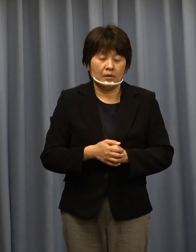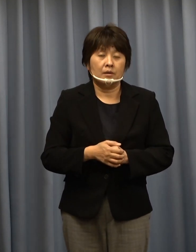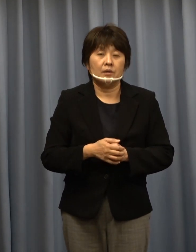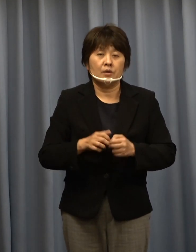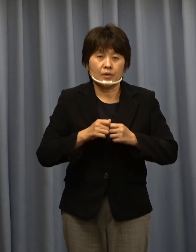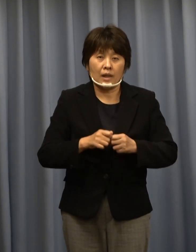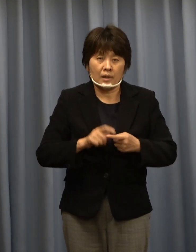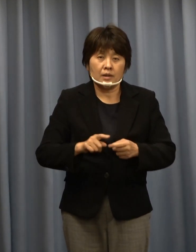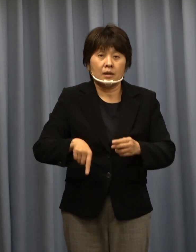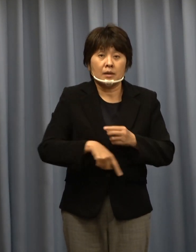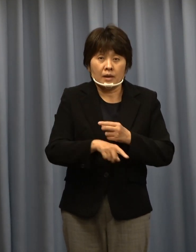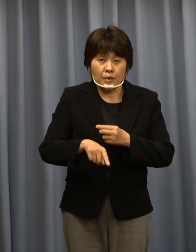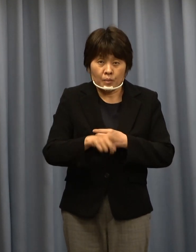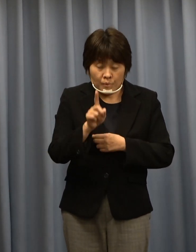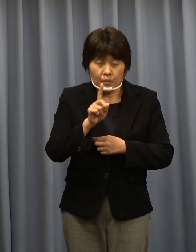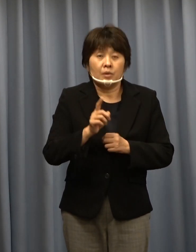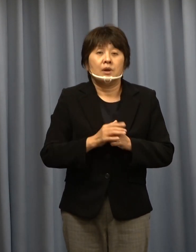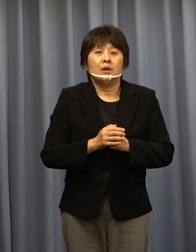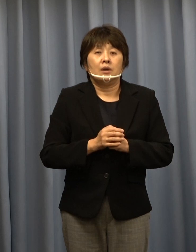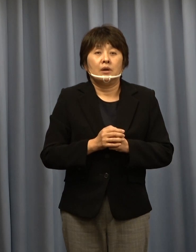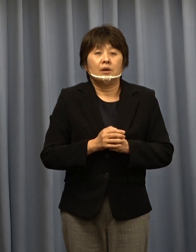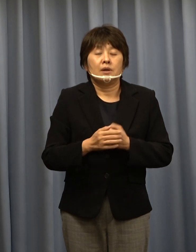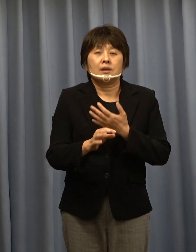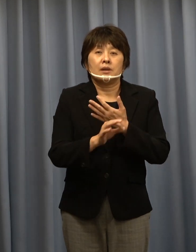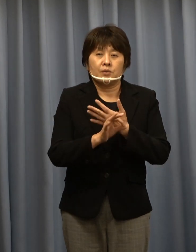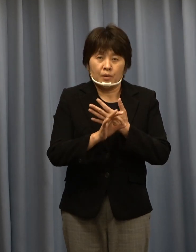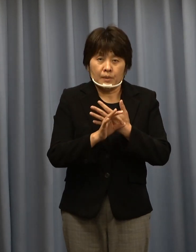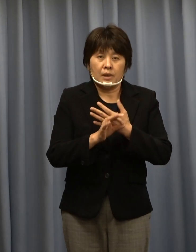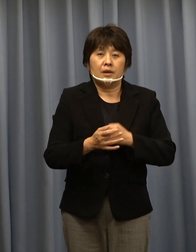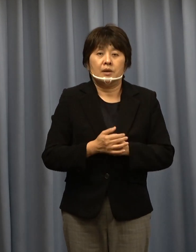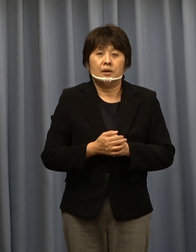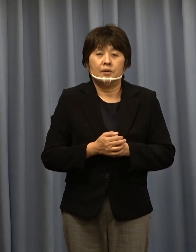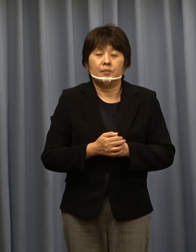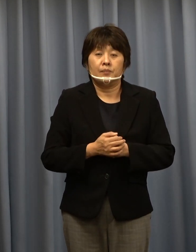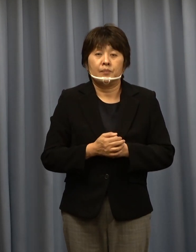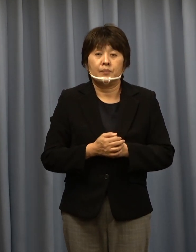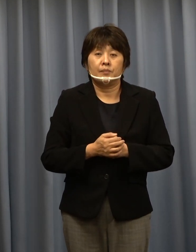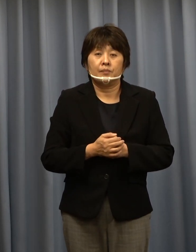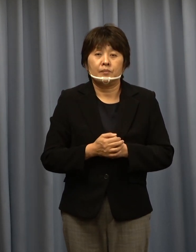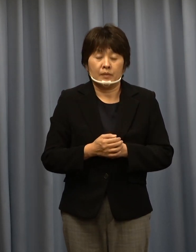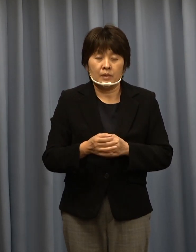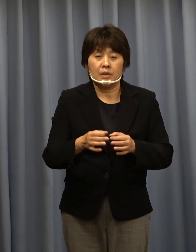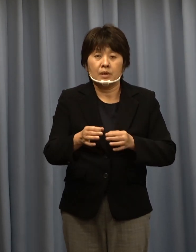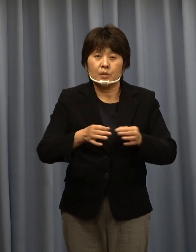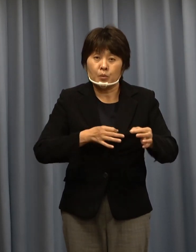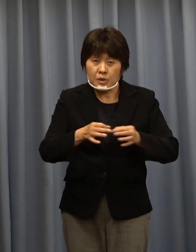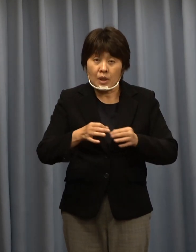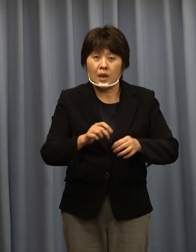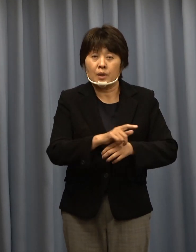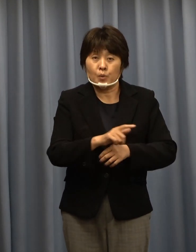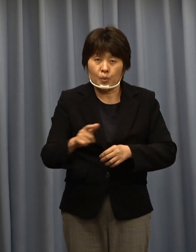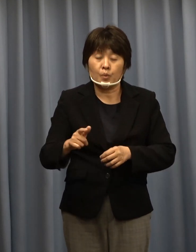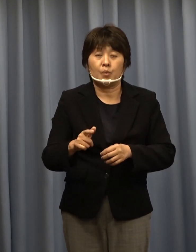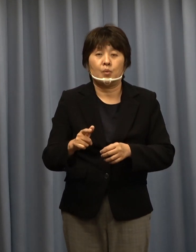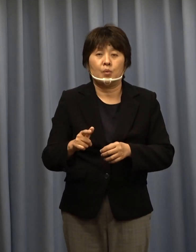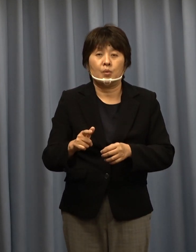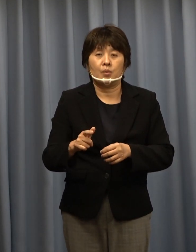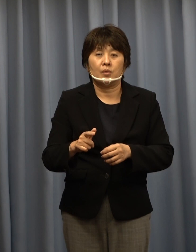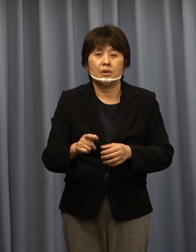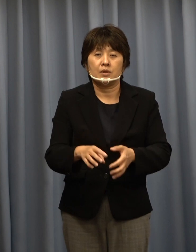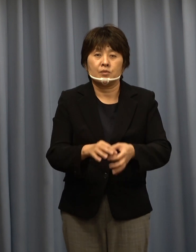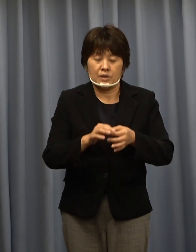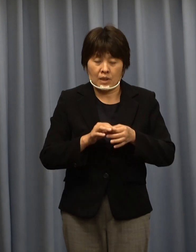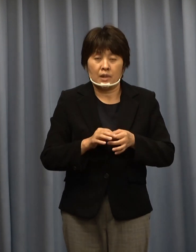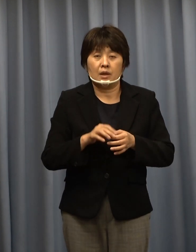ということにつきましては、例えばでございますけれども、商業施設について等のお話もござい